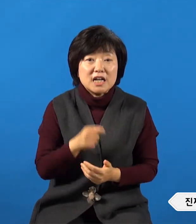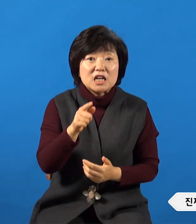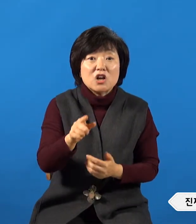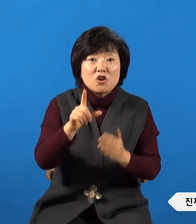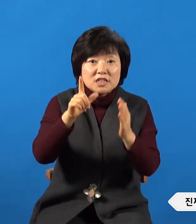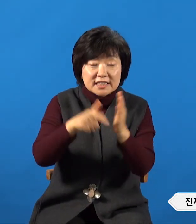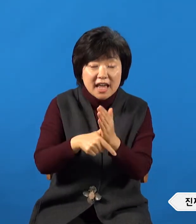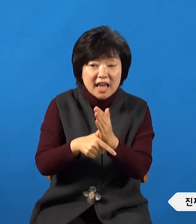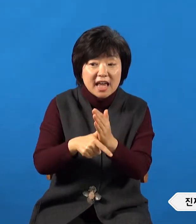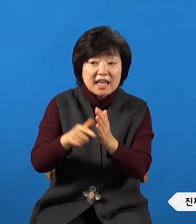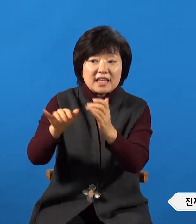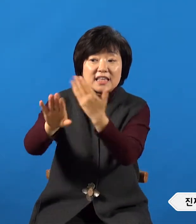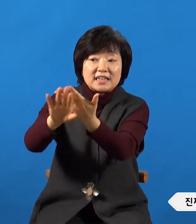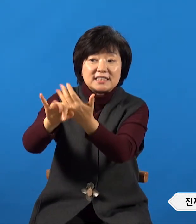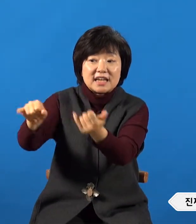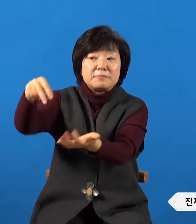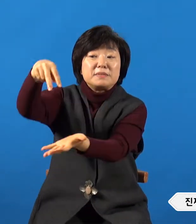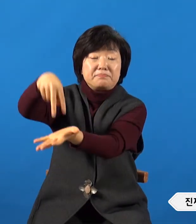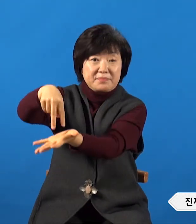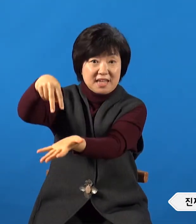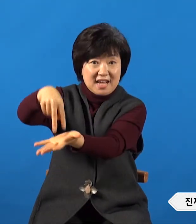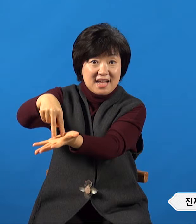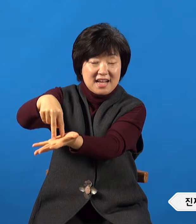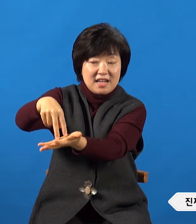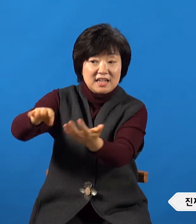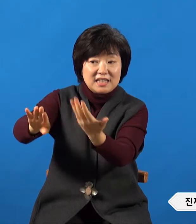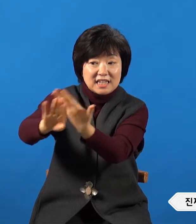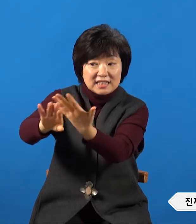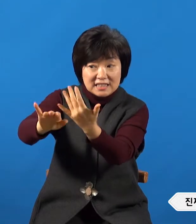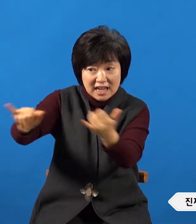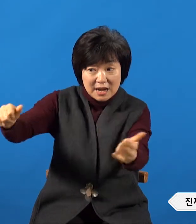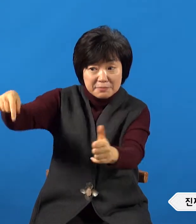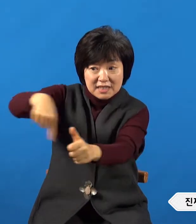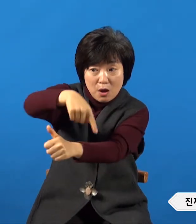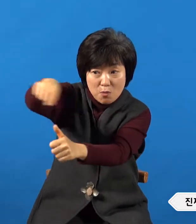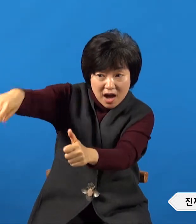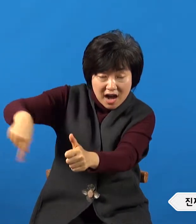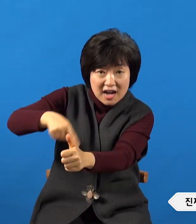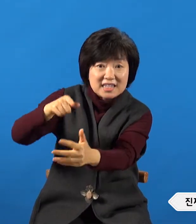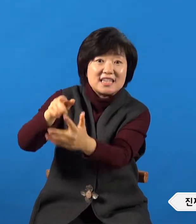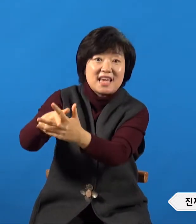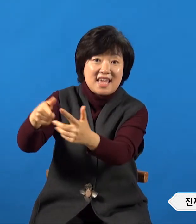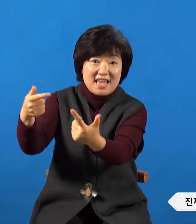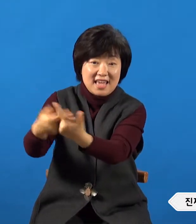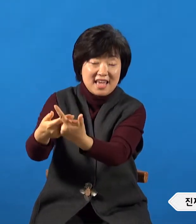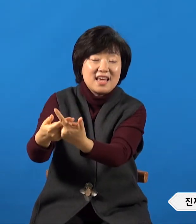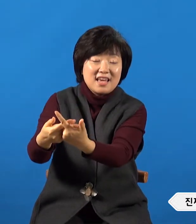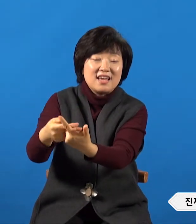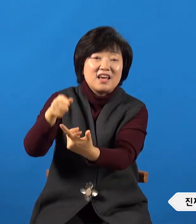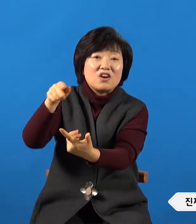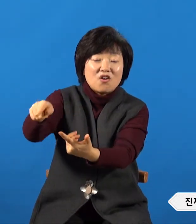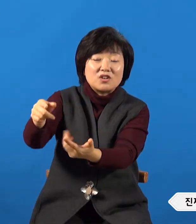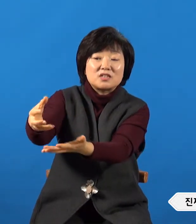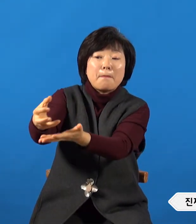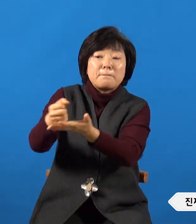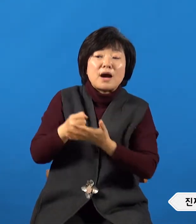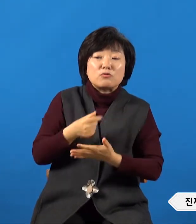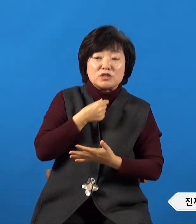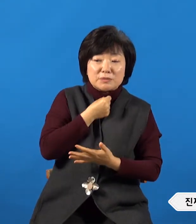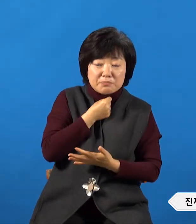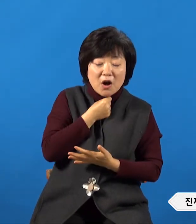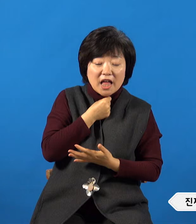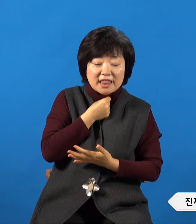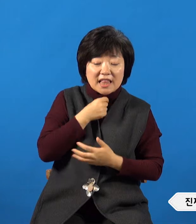때 우리는 그들의 입장을 생각합니다. 그들의 상황을 이해합니다. 바로 거기서 내가 받기를